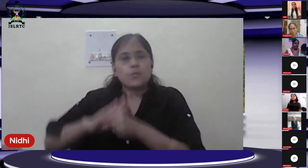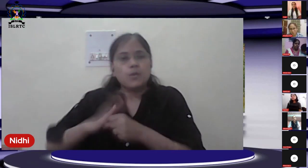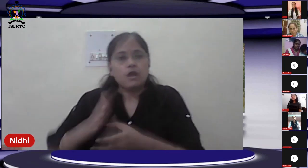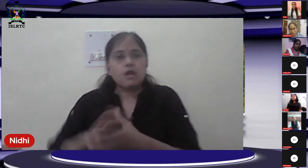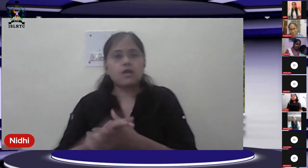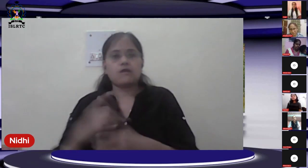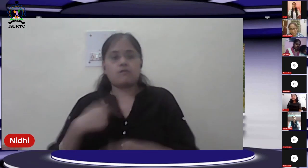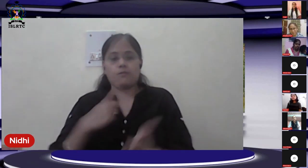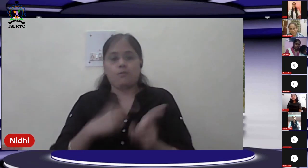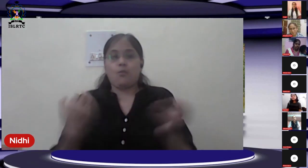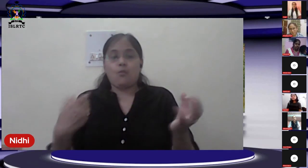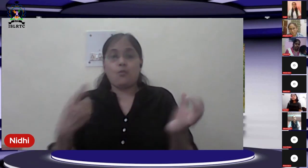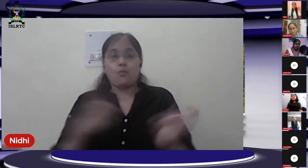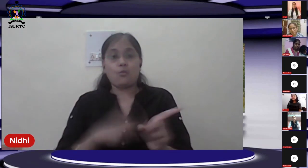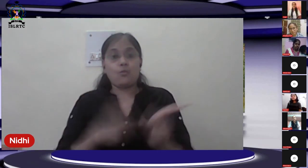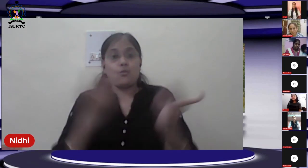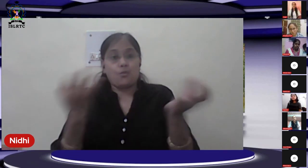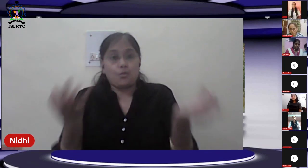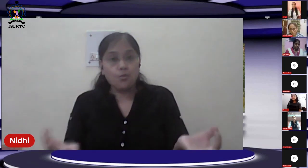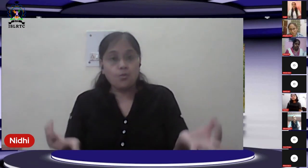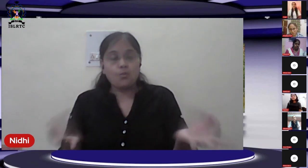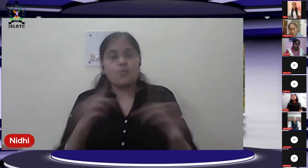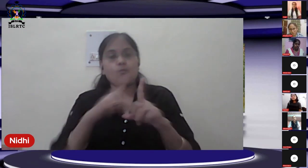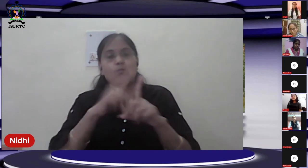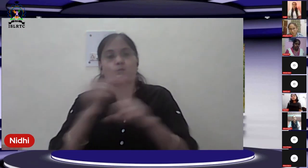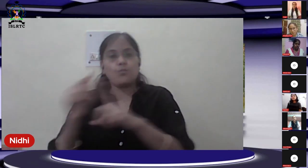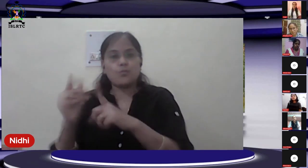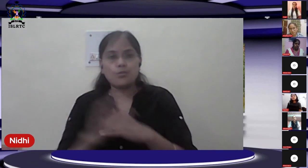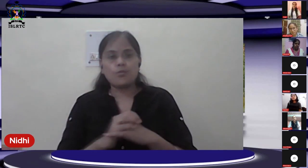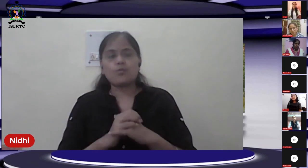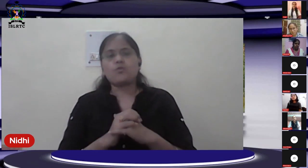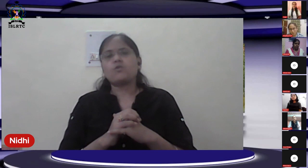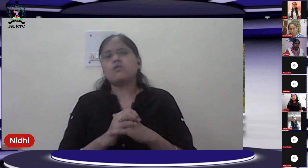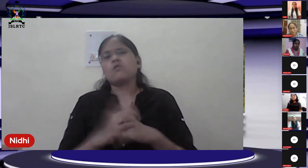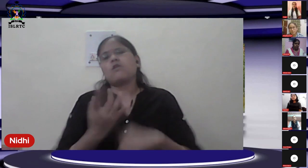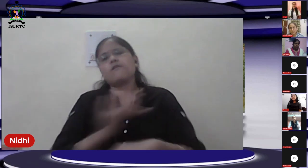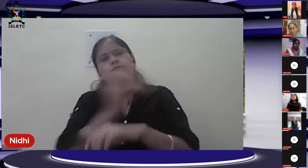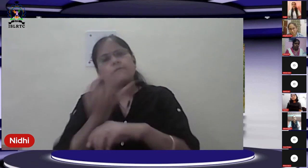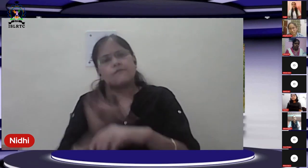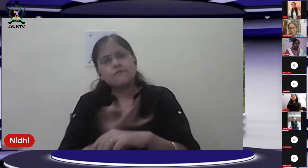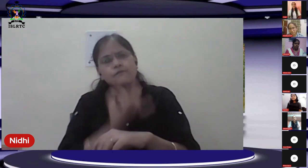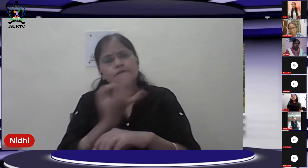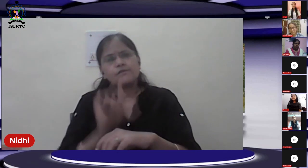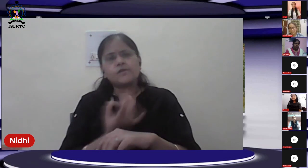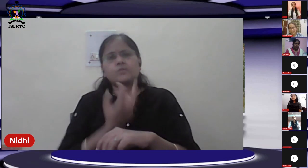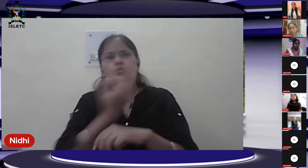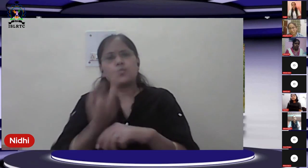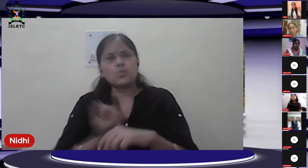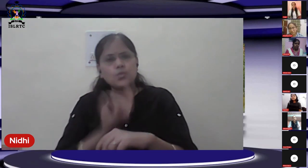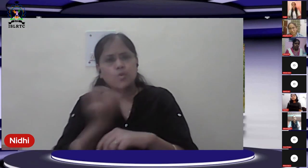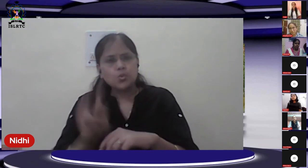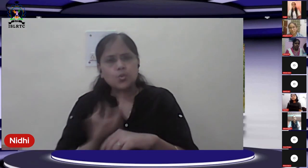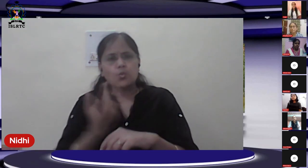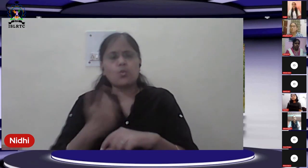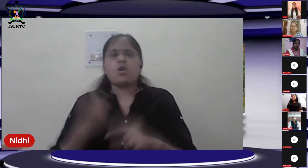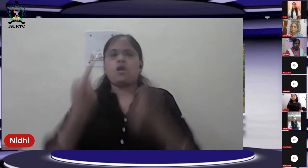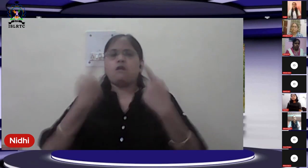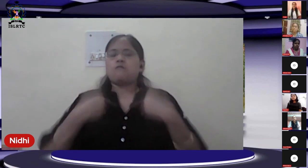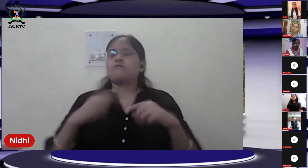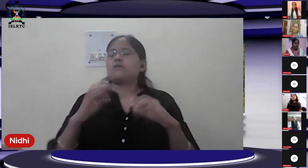अगर करें थोड़ी ही फ्रॉम अराउंड 15 मिनट्स टू 20 मिनट्स तो हम लोगों को काफी रिलैक्स मिलेगा, हमारी